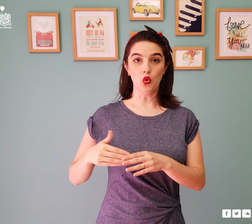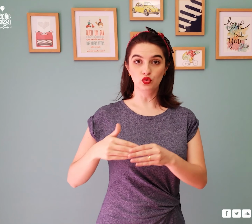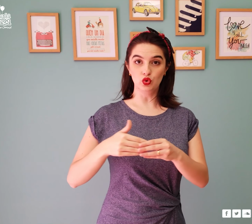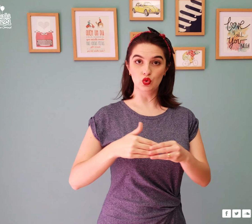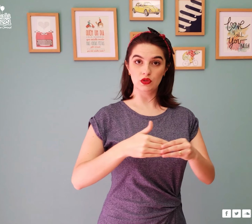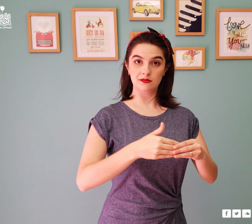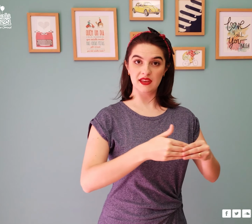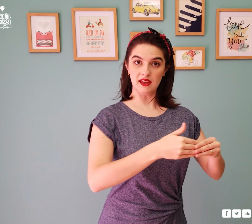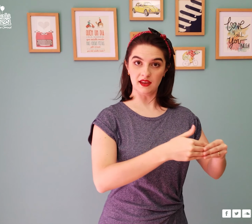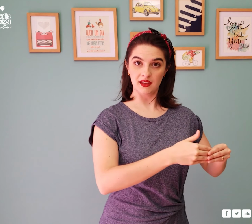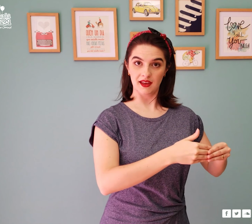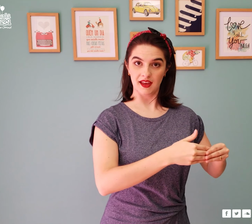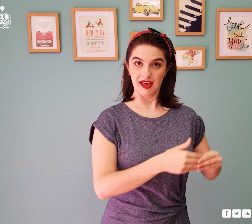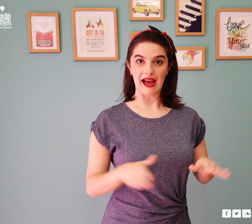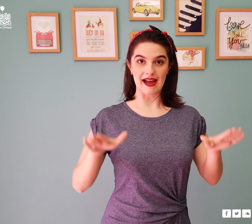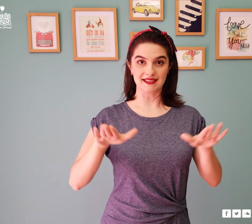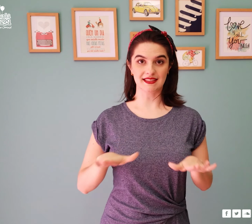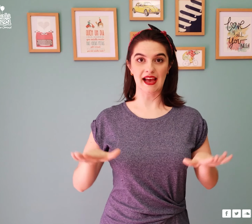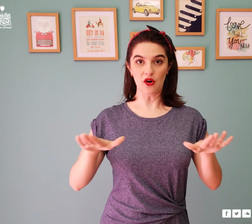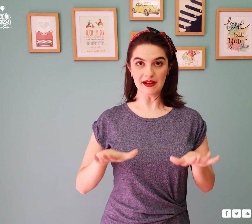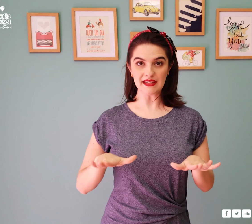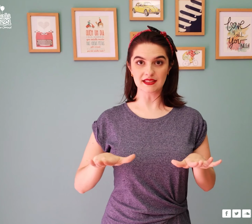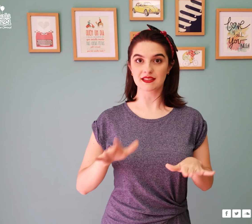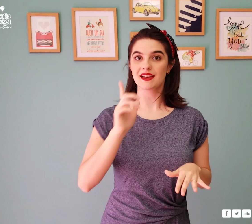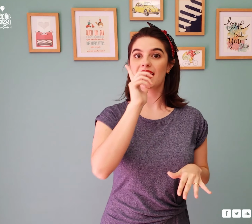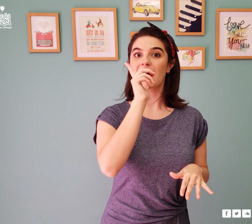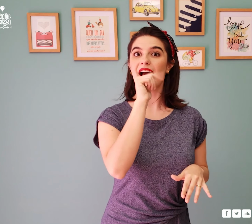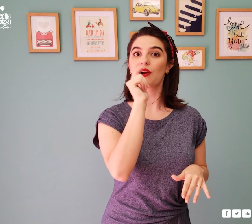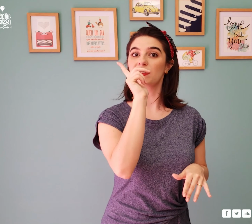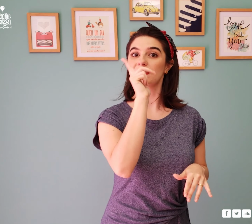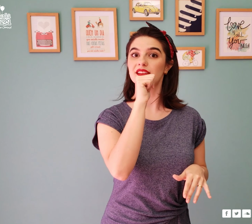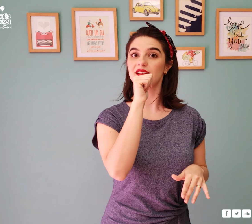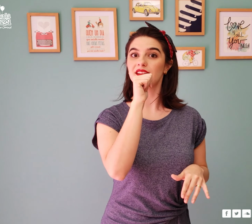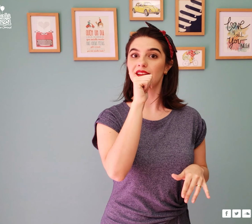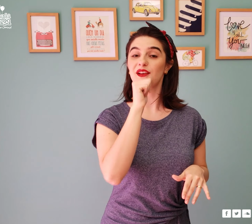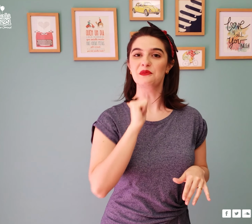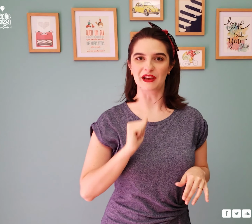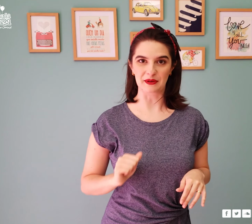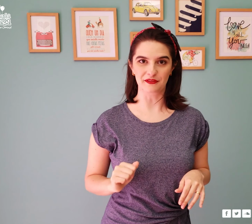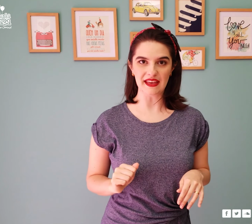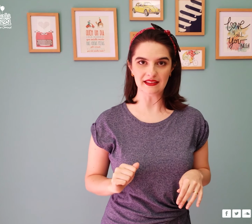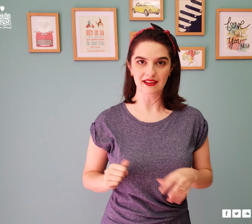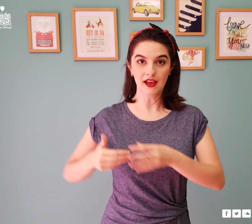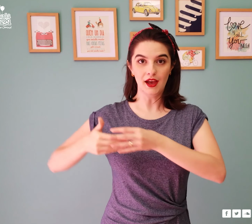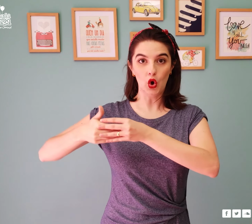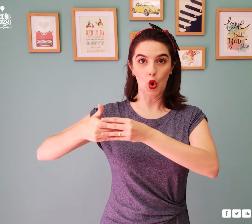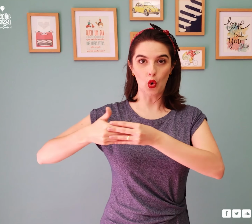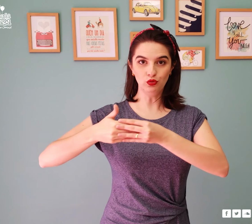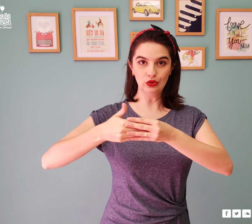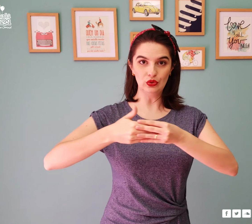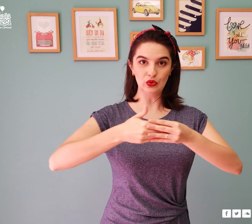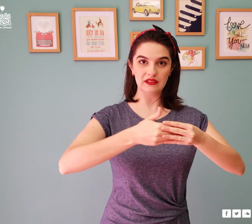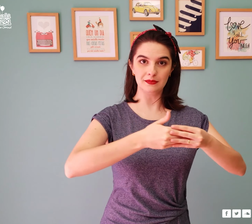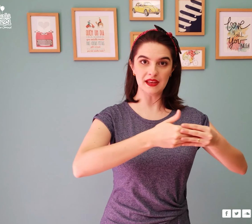Conduz-me às calmas águas. Mais uma vez. Conduz-me